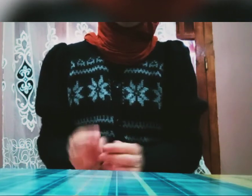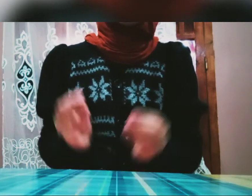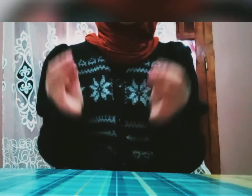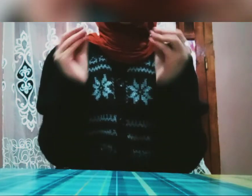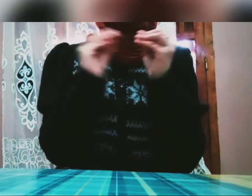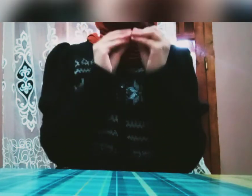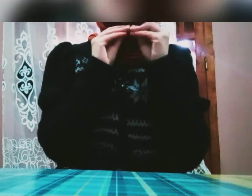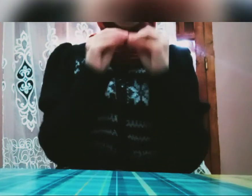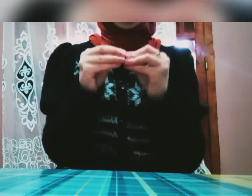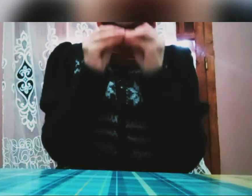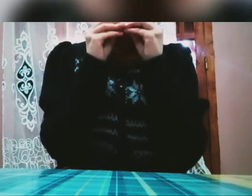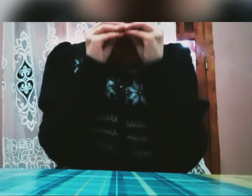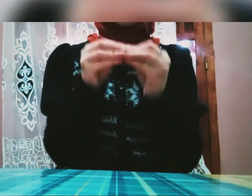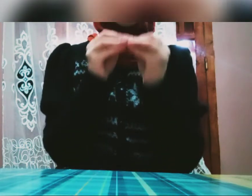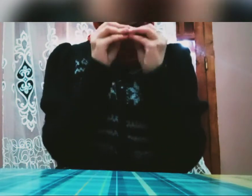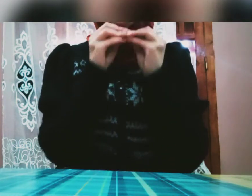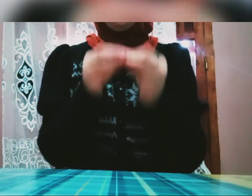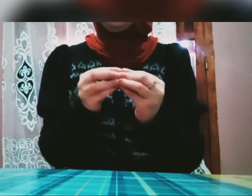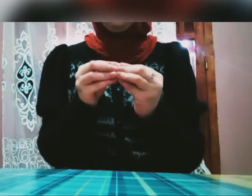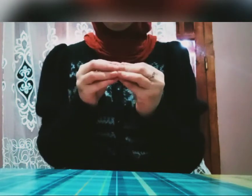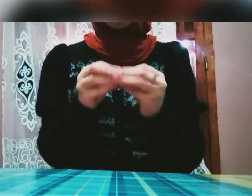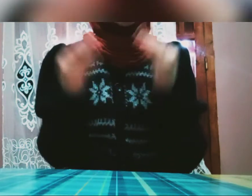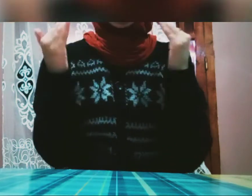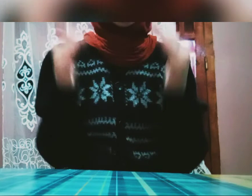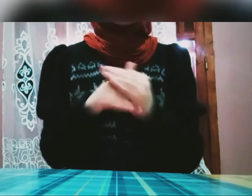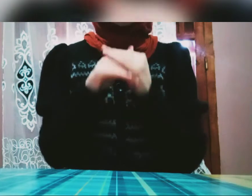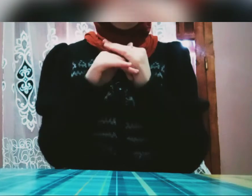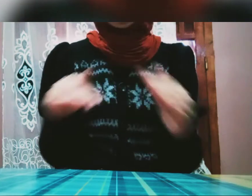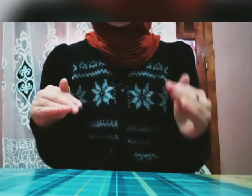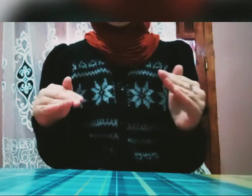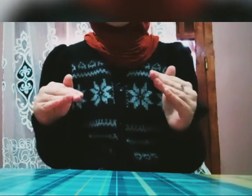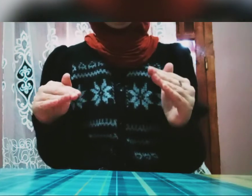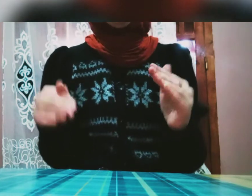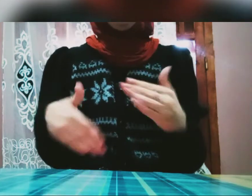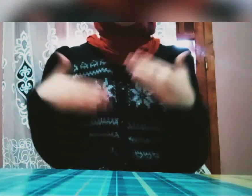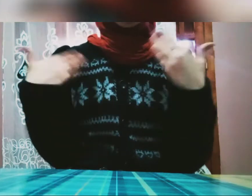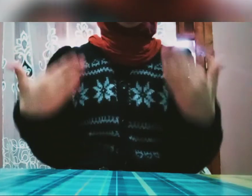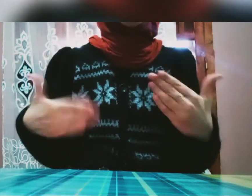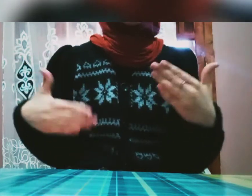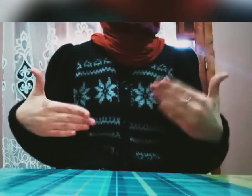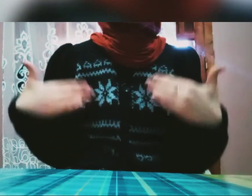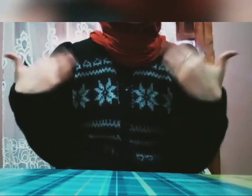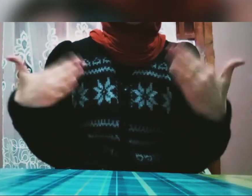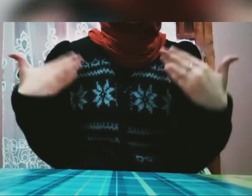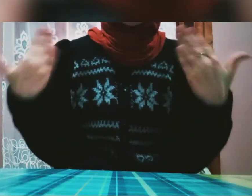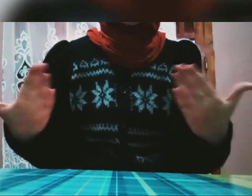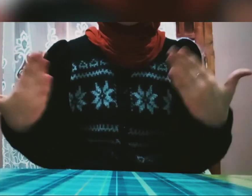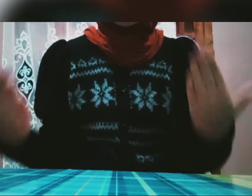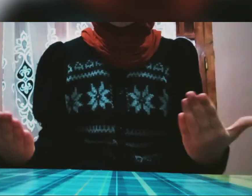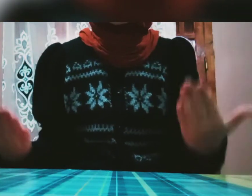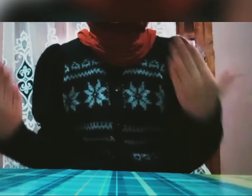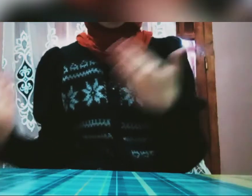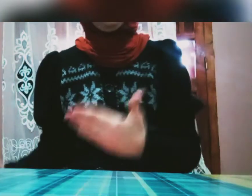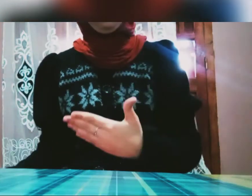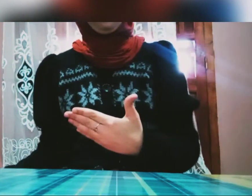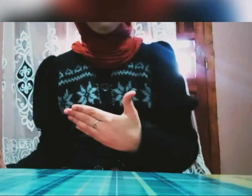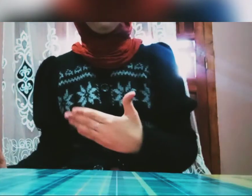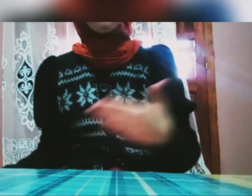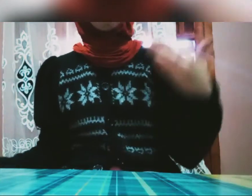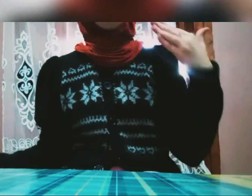لو كان صح الشيء اللي تحب هذاك الشيء مستحيل راح تتراجع. بصح اللي نشوفوا للاسف الشديد بزاف ناس يتراجعوا